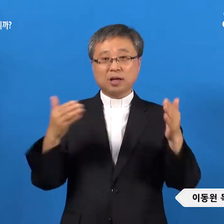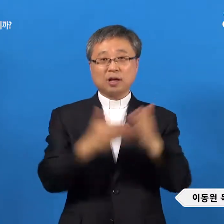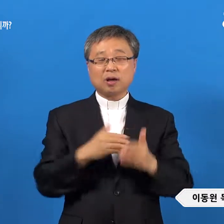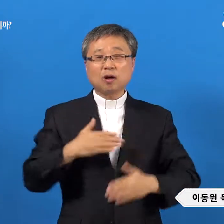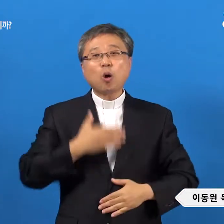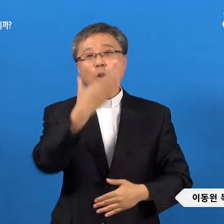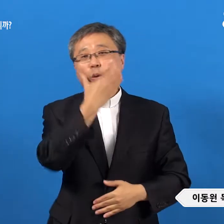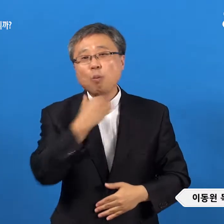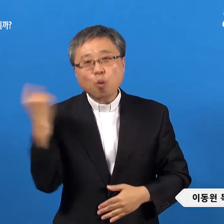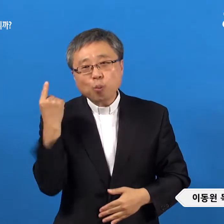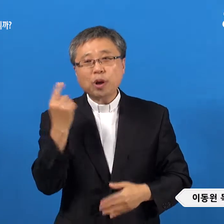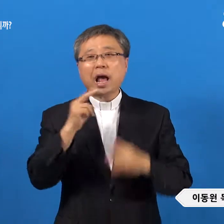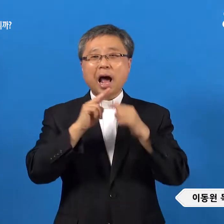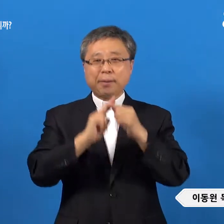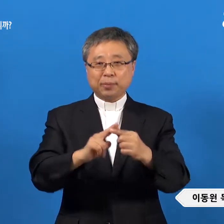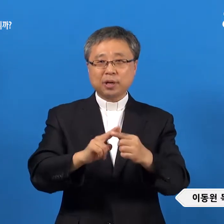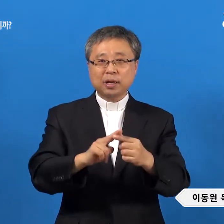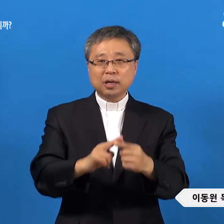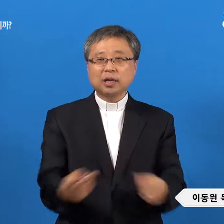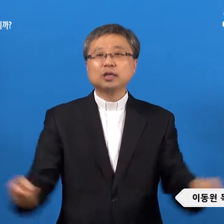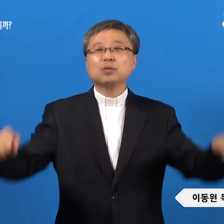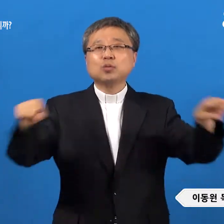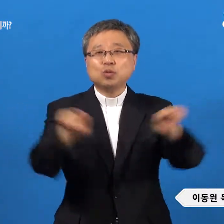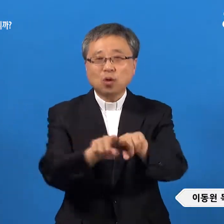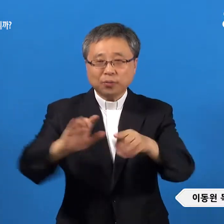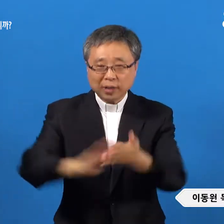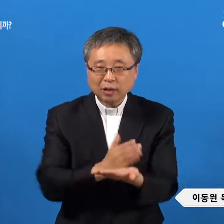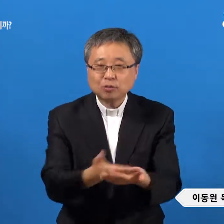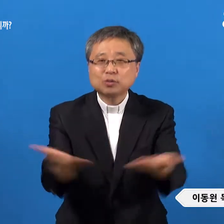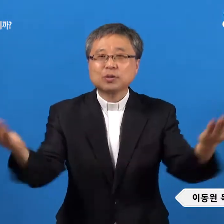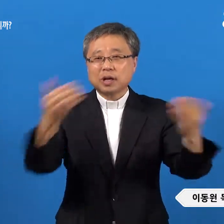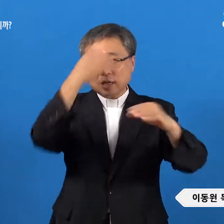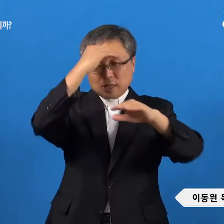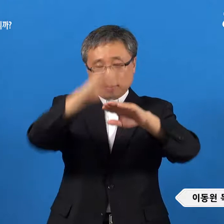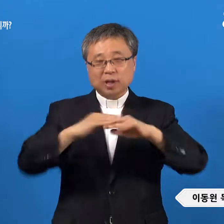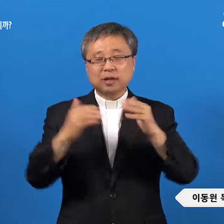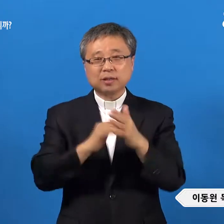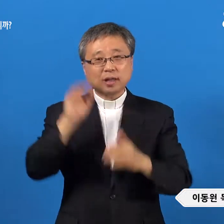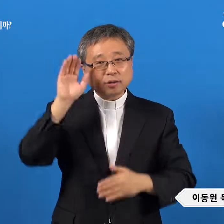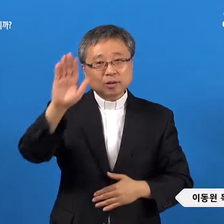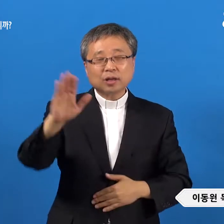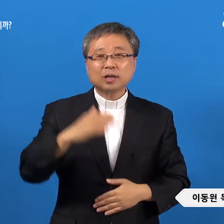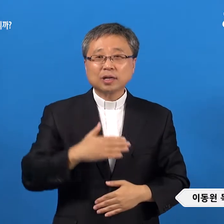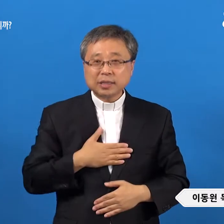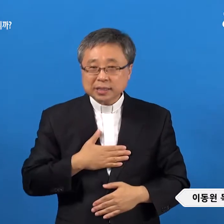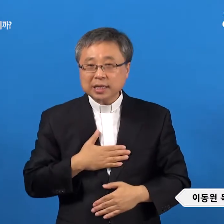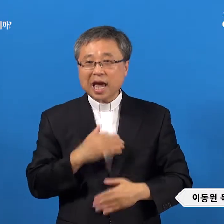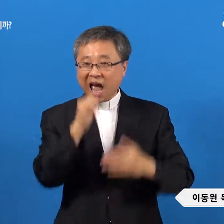그는 복음을 함께 그와 더불어 나누었습니다. 예배가 끝나자마자 간수가 들어옵니다.